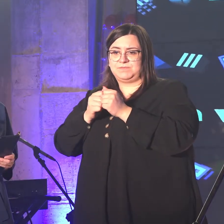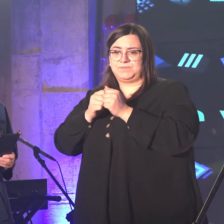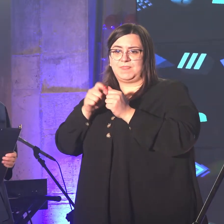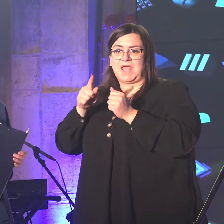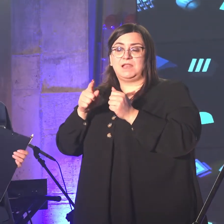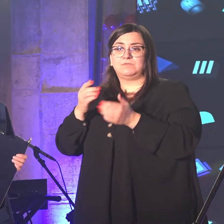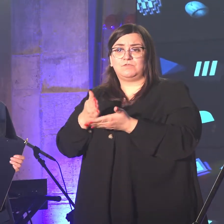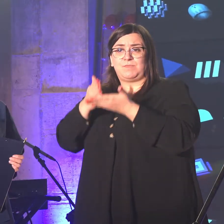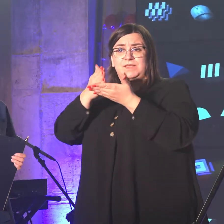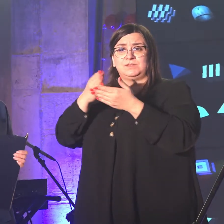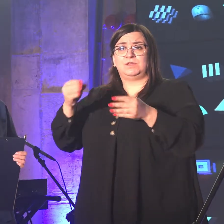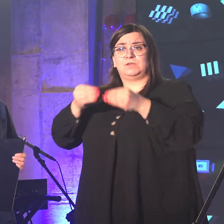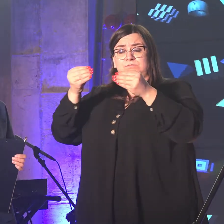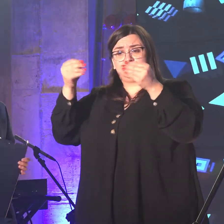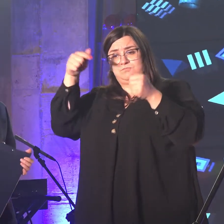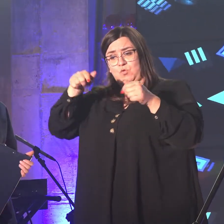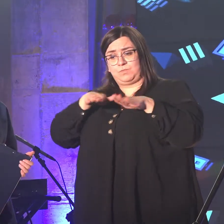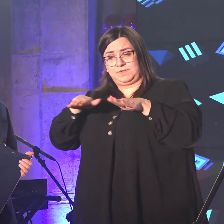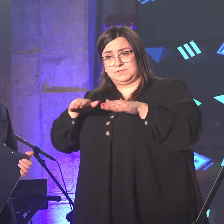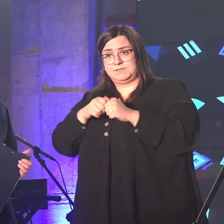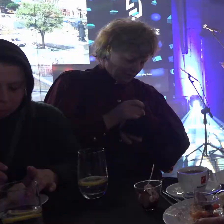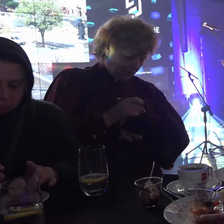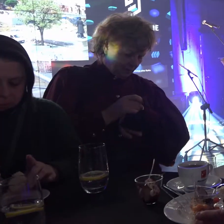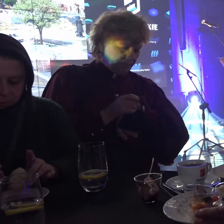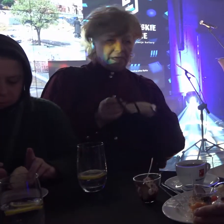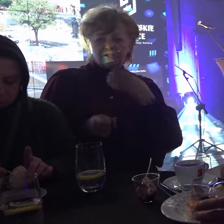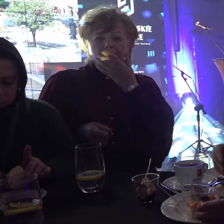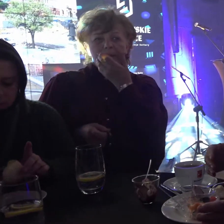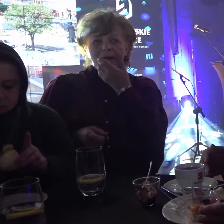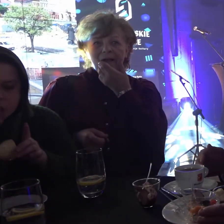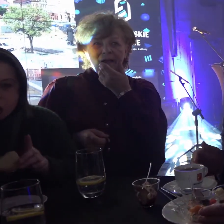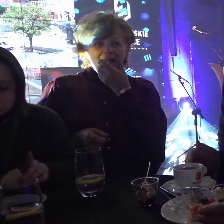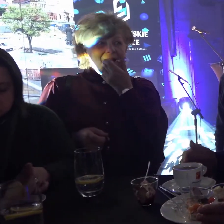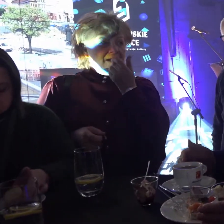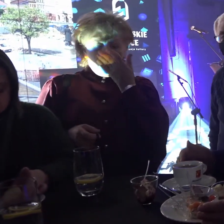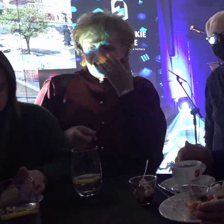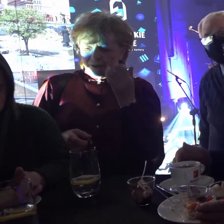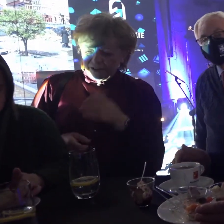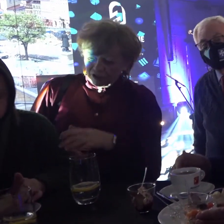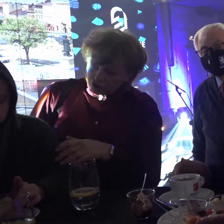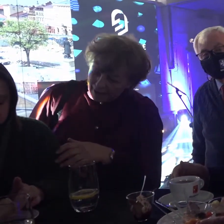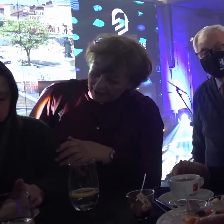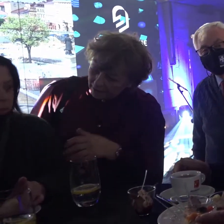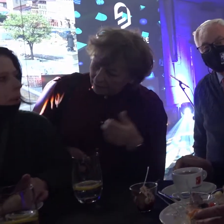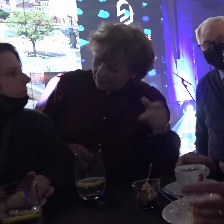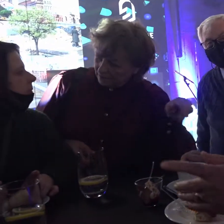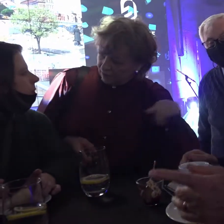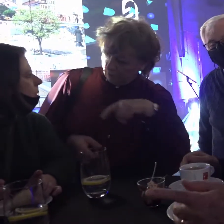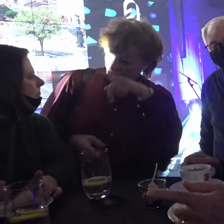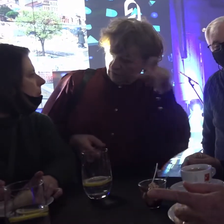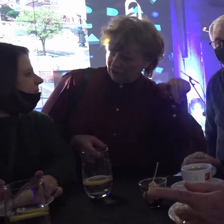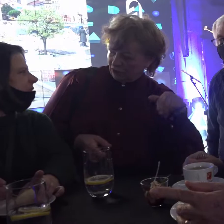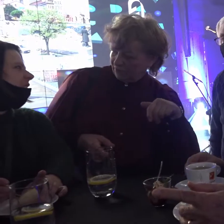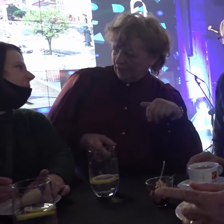tej trasy i wspomnę, że początkowo budową trasy zajmowała się firma,